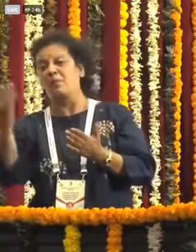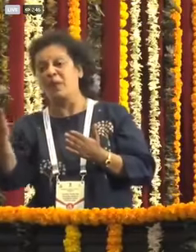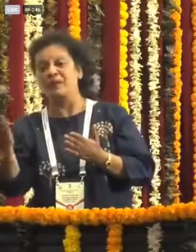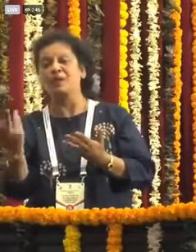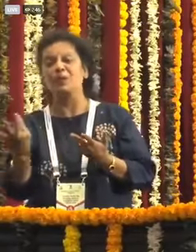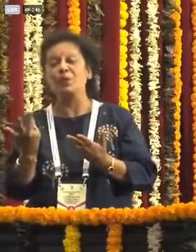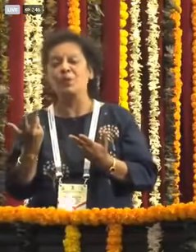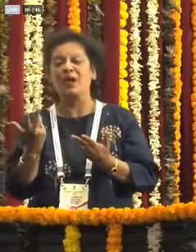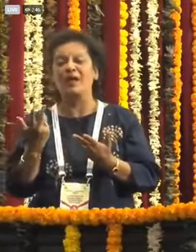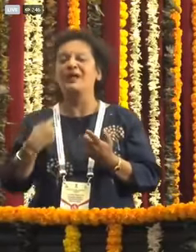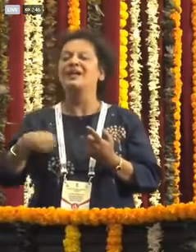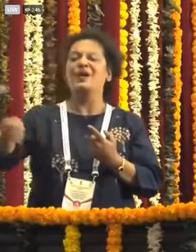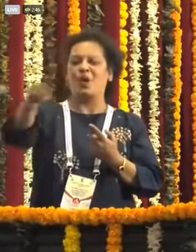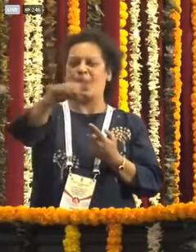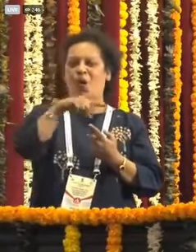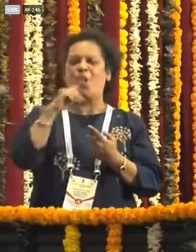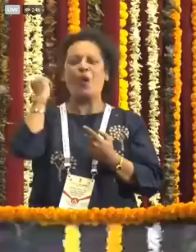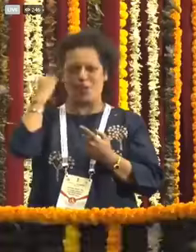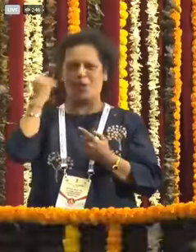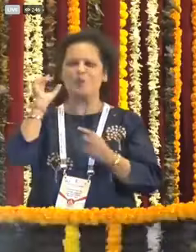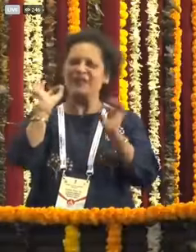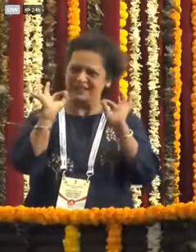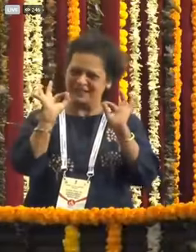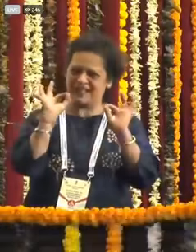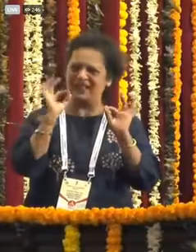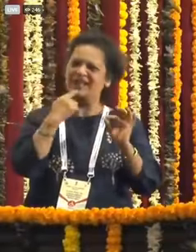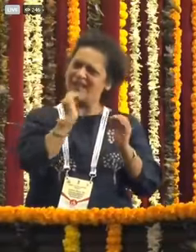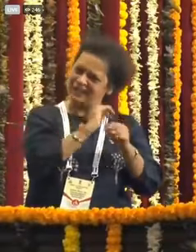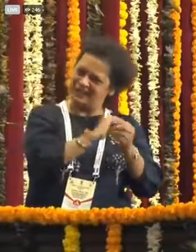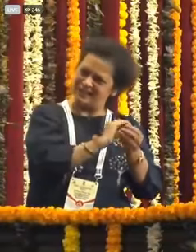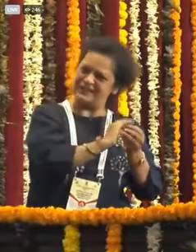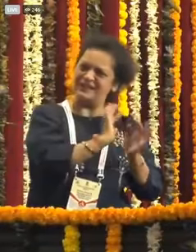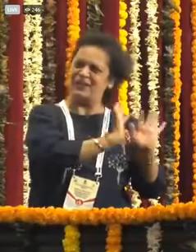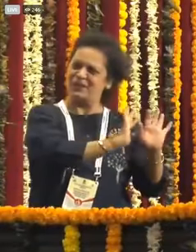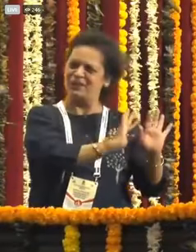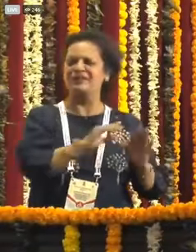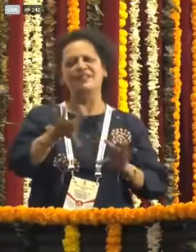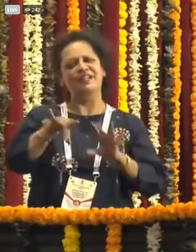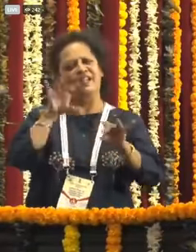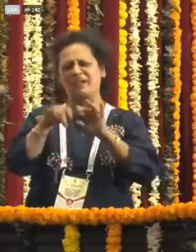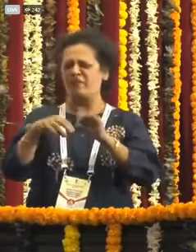जाऊन सर्वसामान्य माणसाच्या हिताची जपणूक करण्याचे निर्णय घेतले.